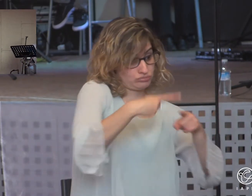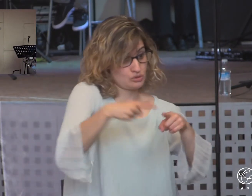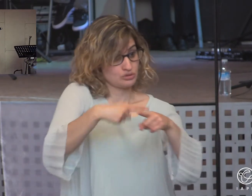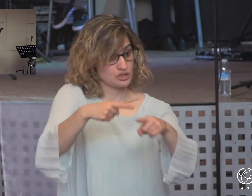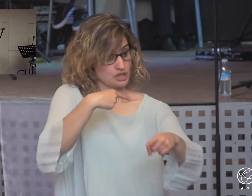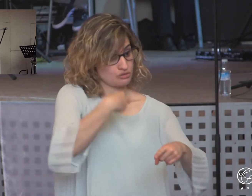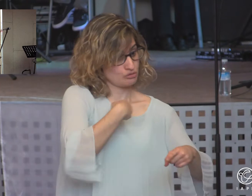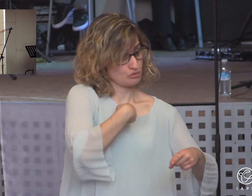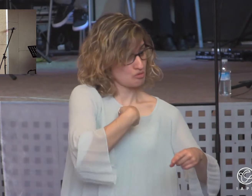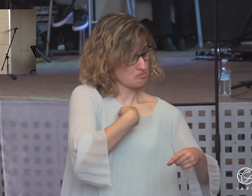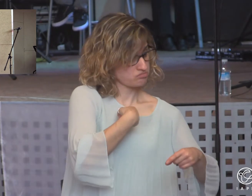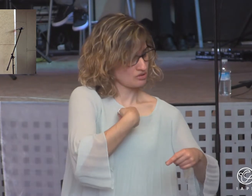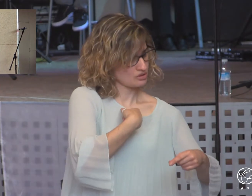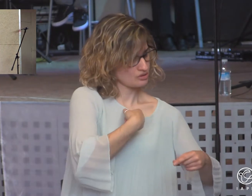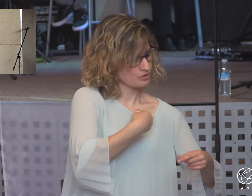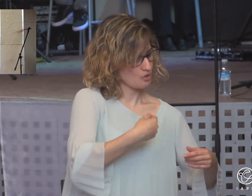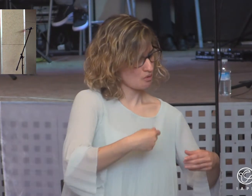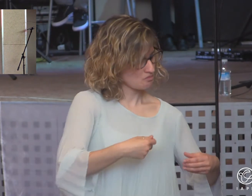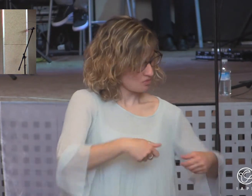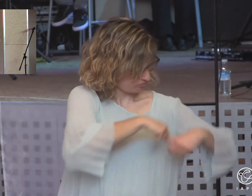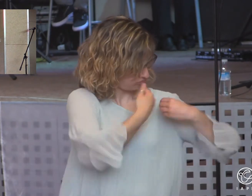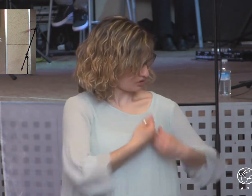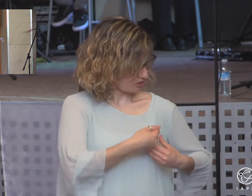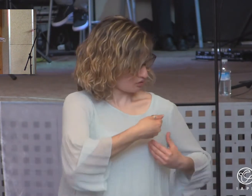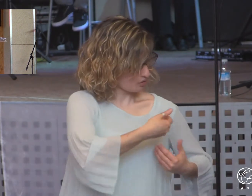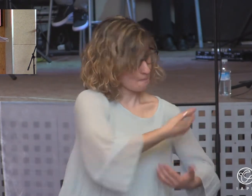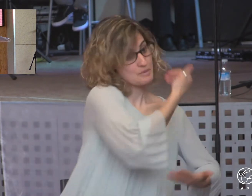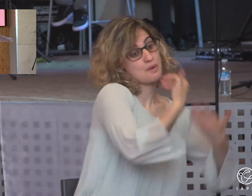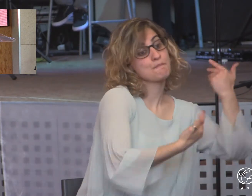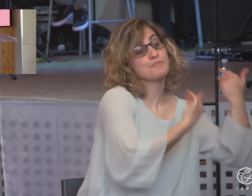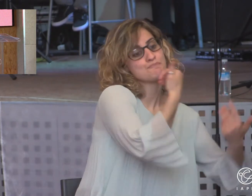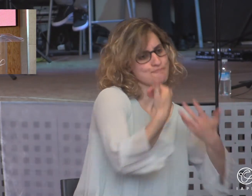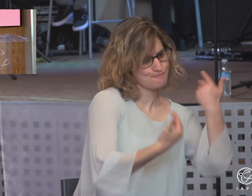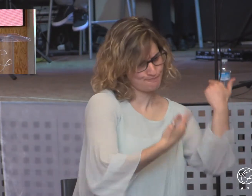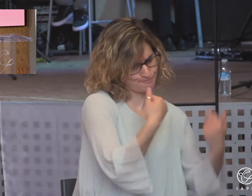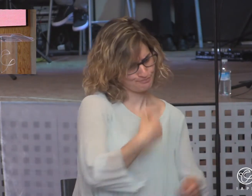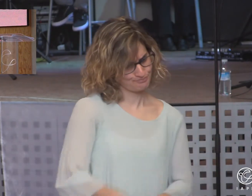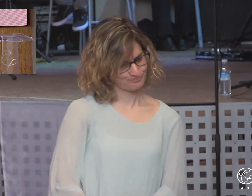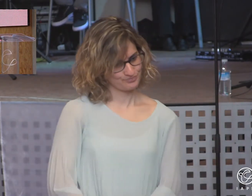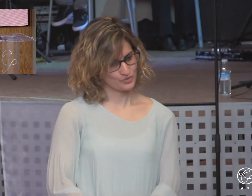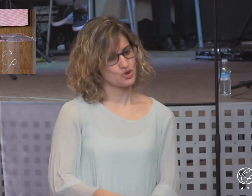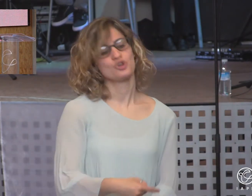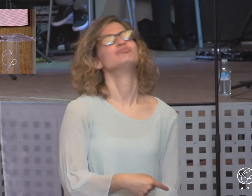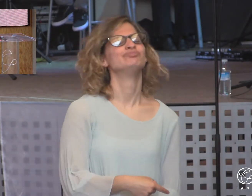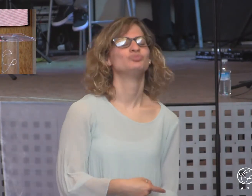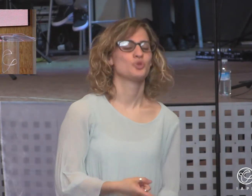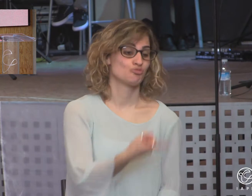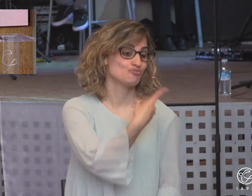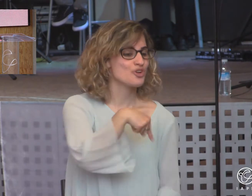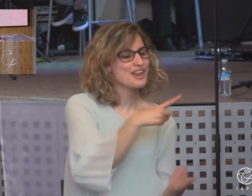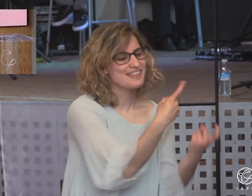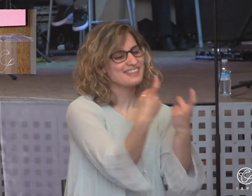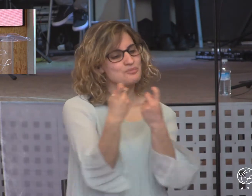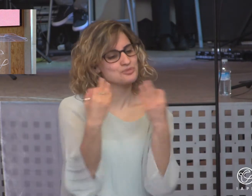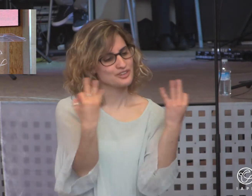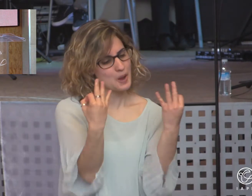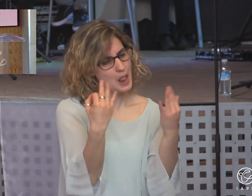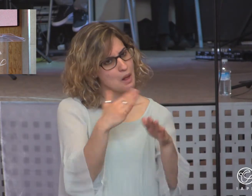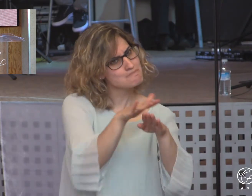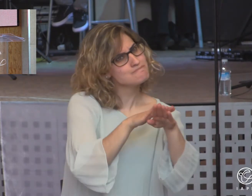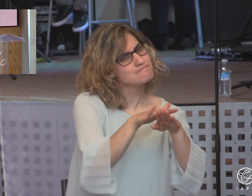pecado oculto y del que conozco. Tú necesitas pedir perdón al Señor Jesús. Yo necesito pedir